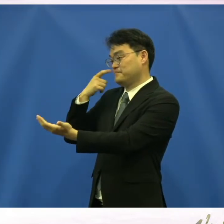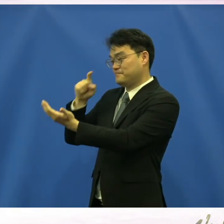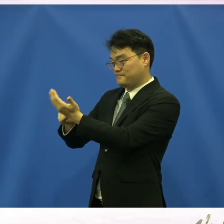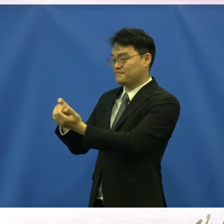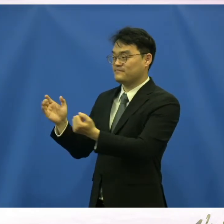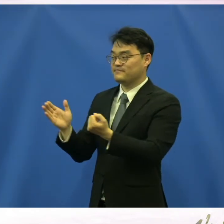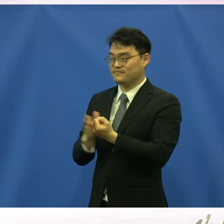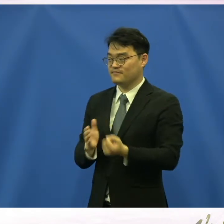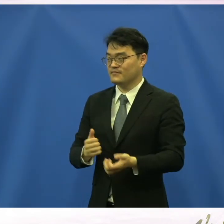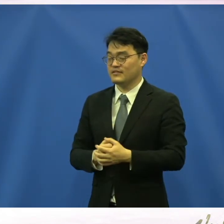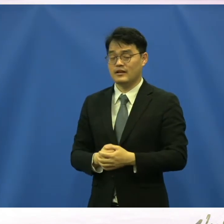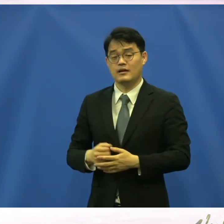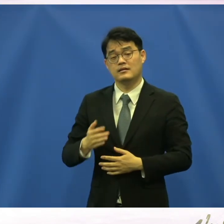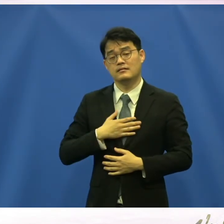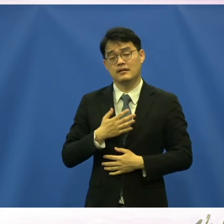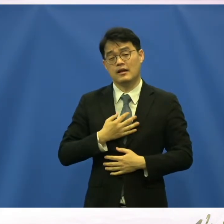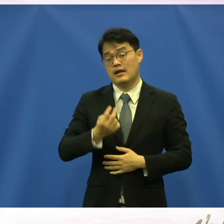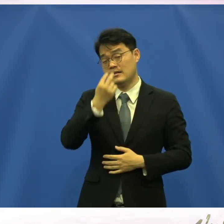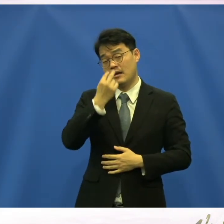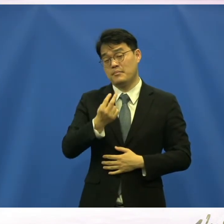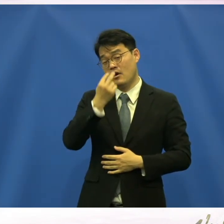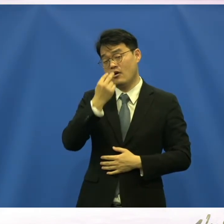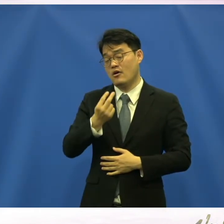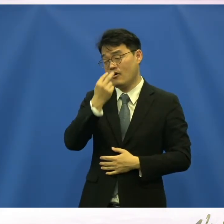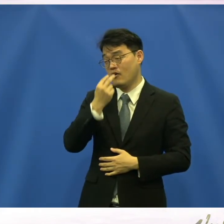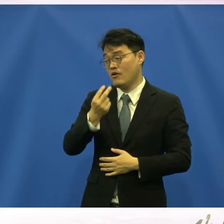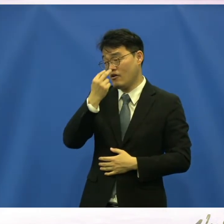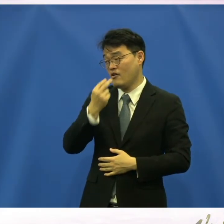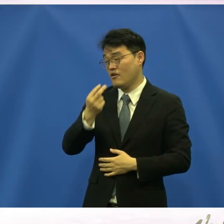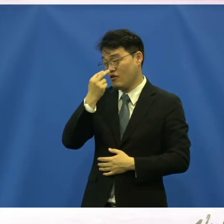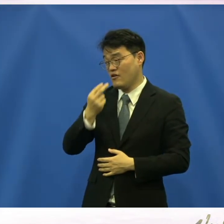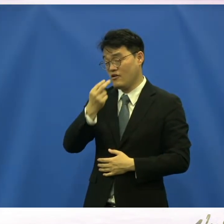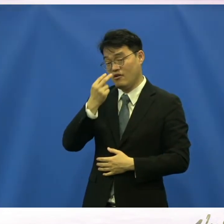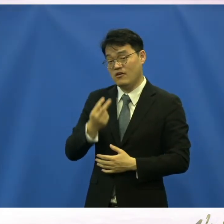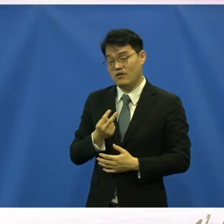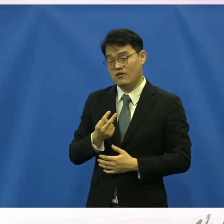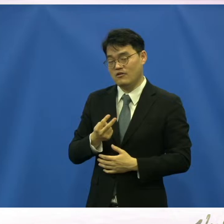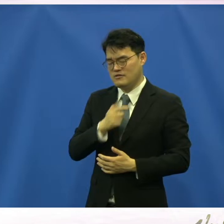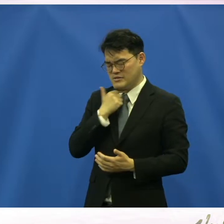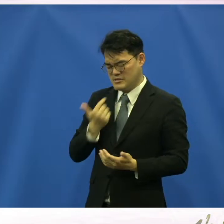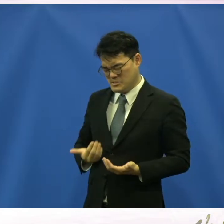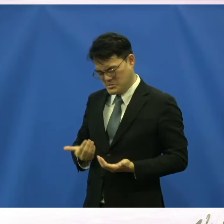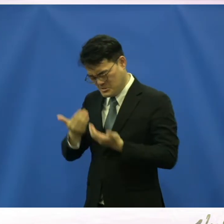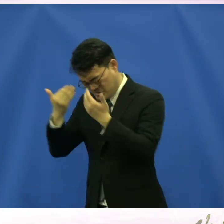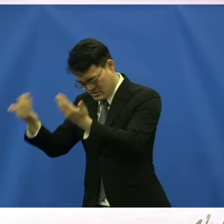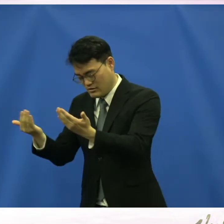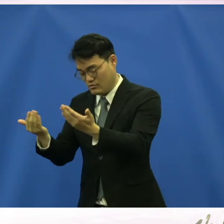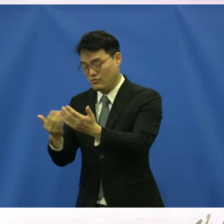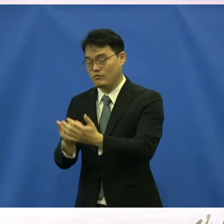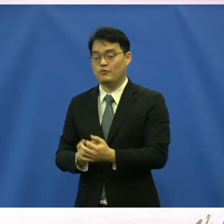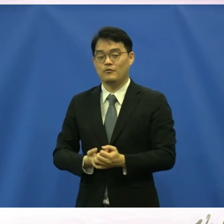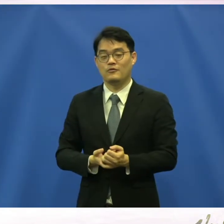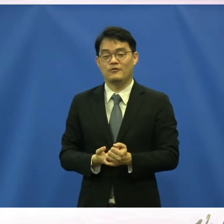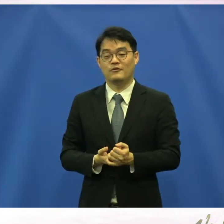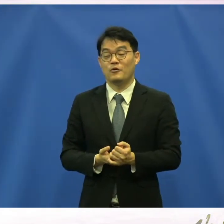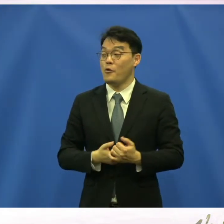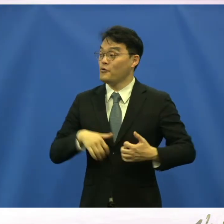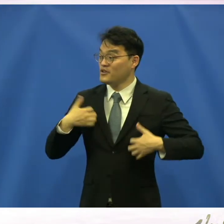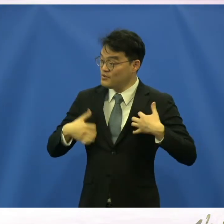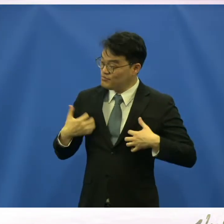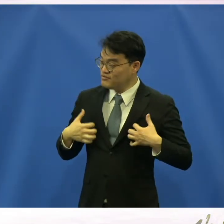내 목숨을 바쳐도 아깝지 않은 걸 발견한 사람 끝난 거잖아요, 여러분. 그것보다 더 멋있는 인생이 어디